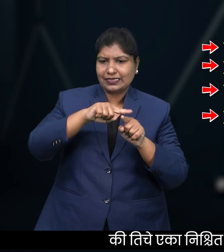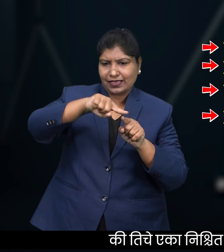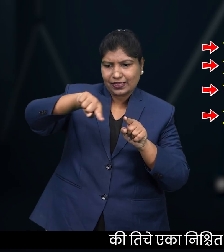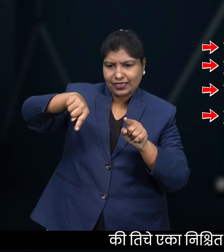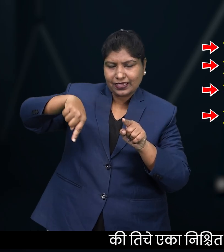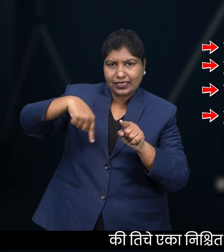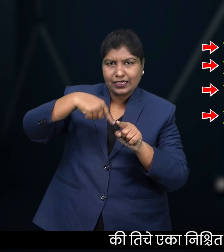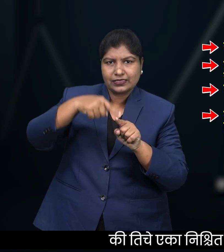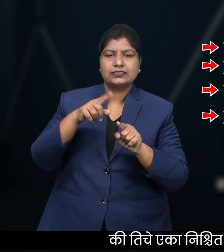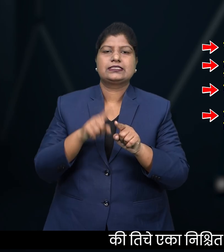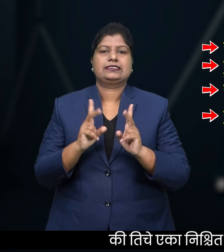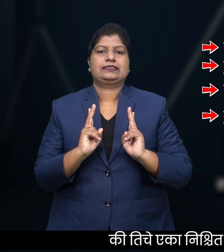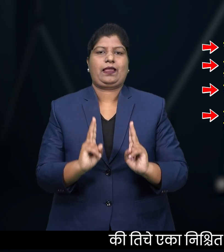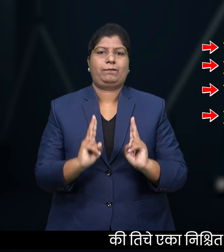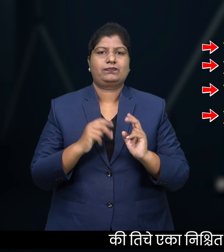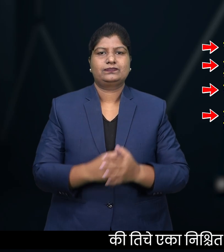राहते.